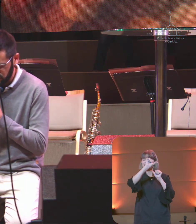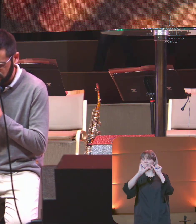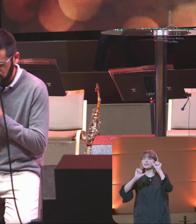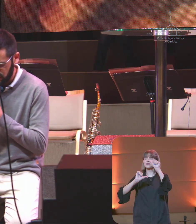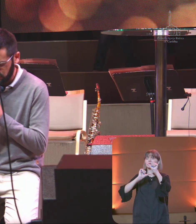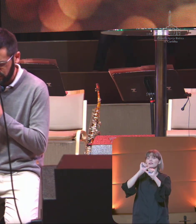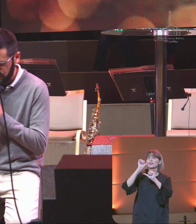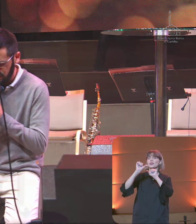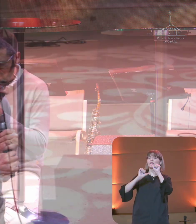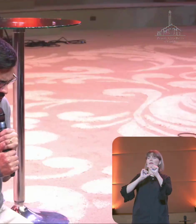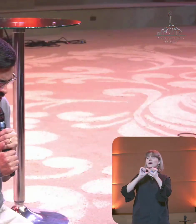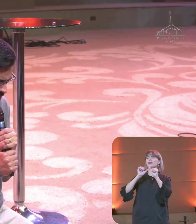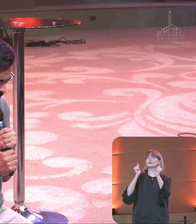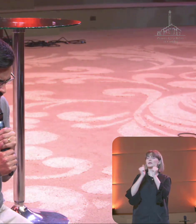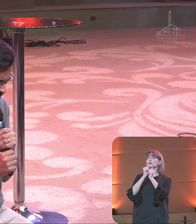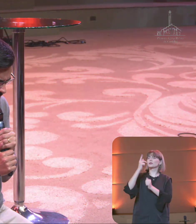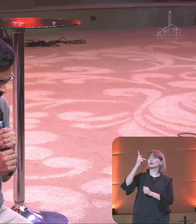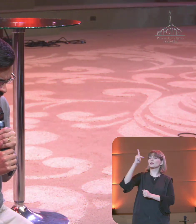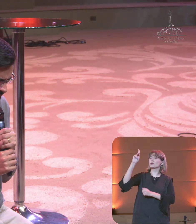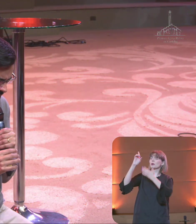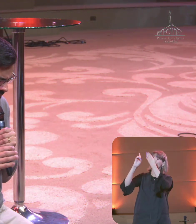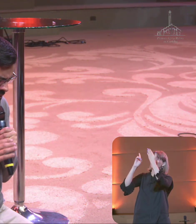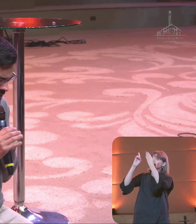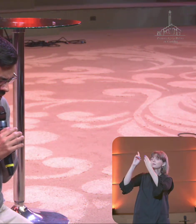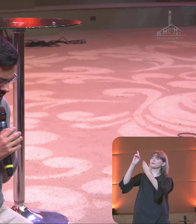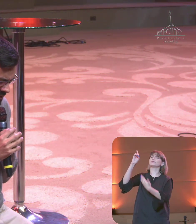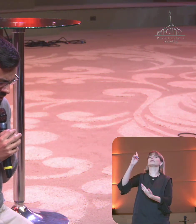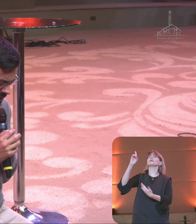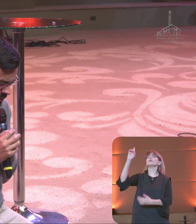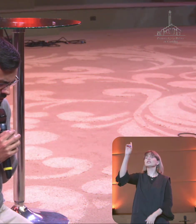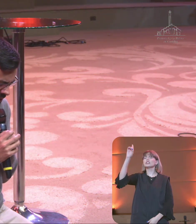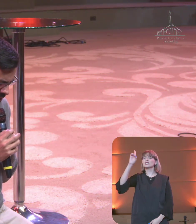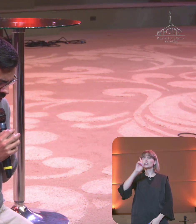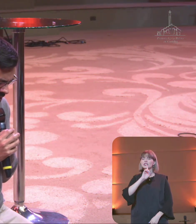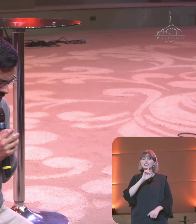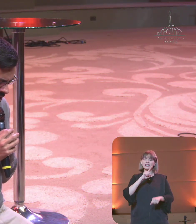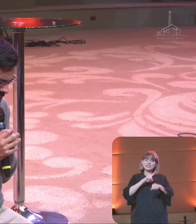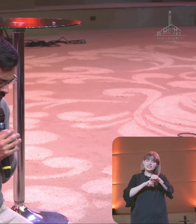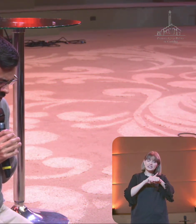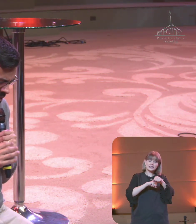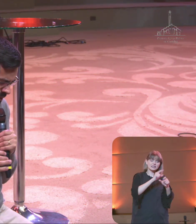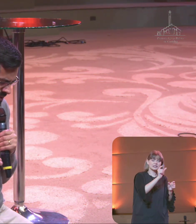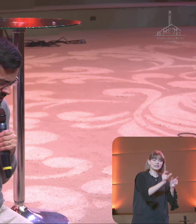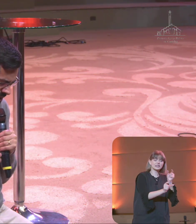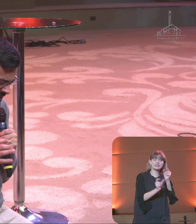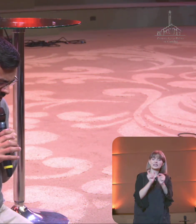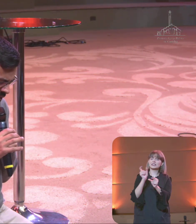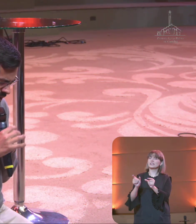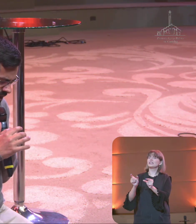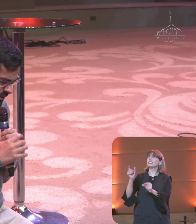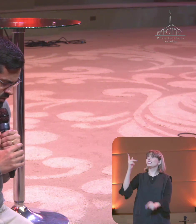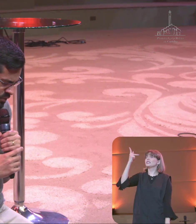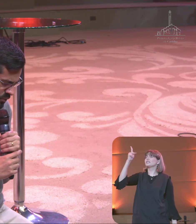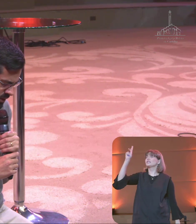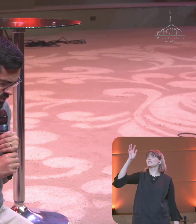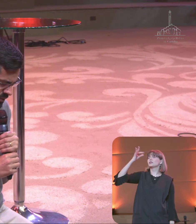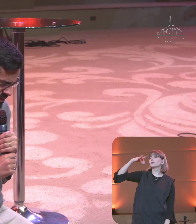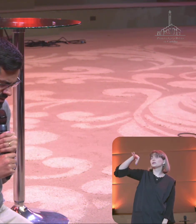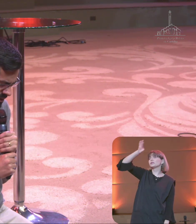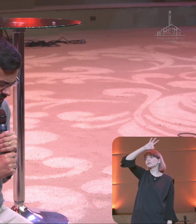real neste lugar, ó Pai. Por isso, Deus, visita cada um de nós nesse tempo, que Teu Santo Espírito, Deus, possa estar tocando em